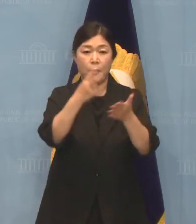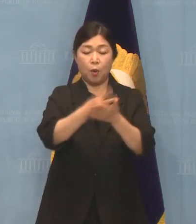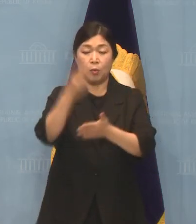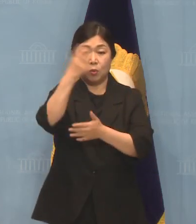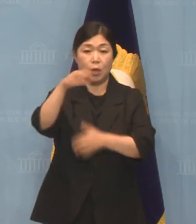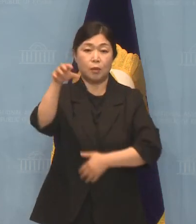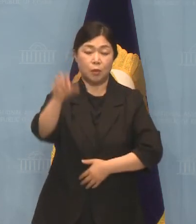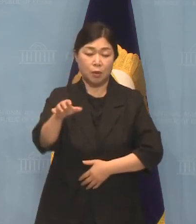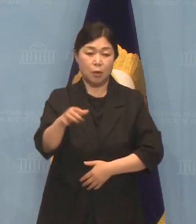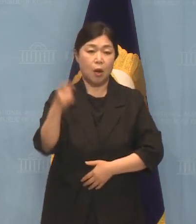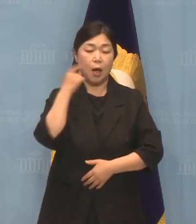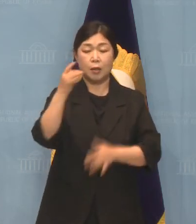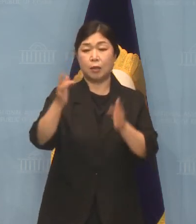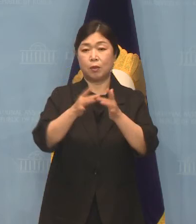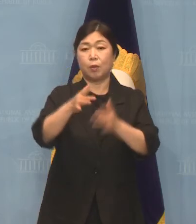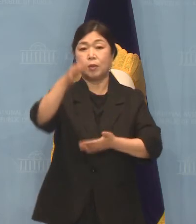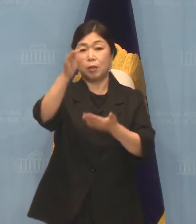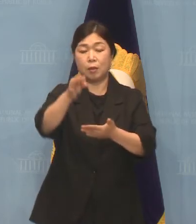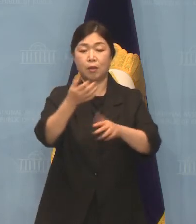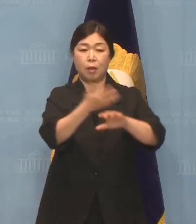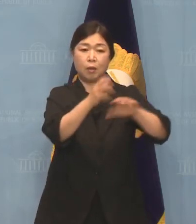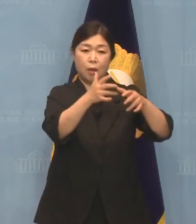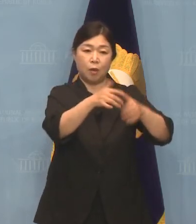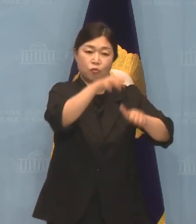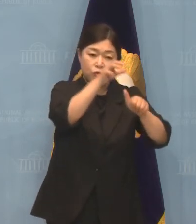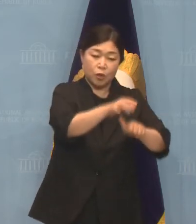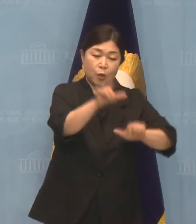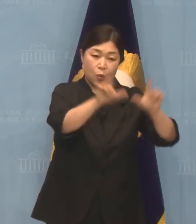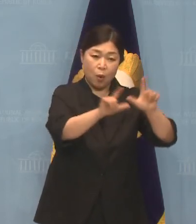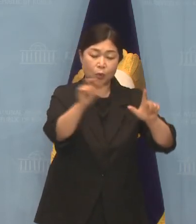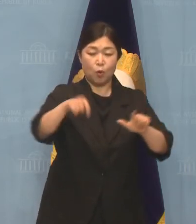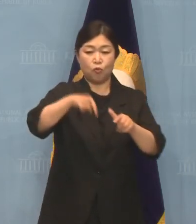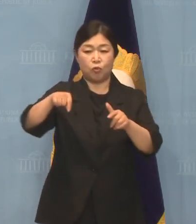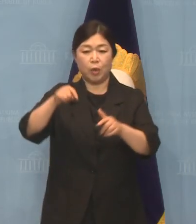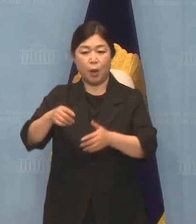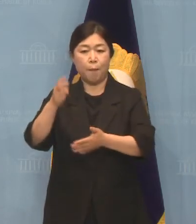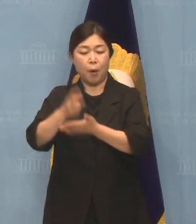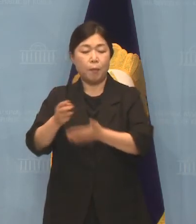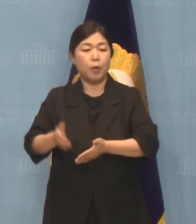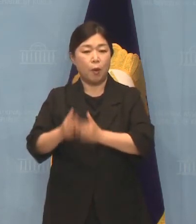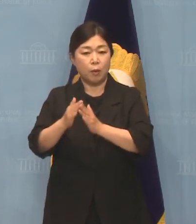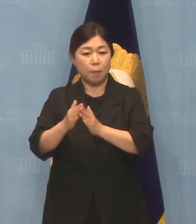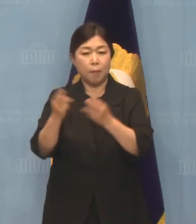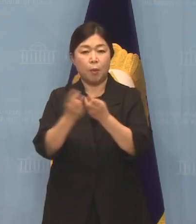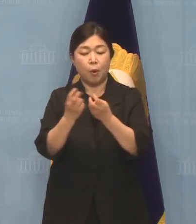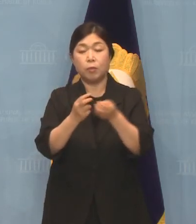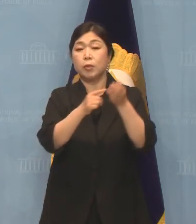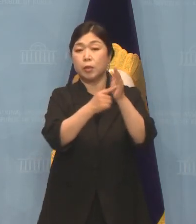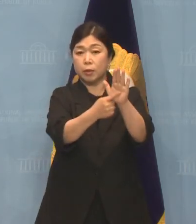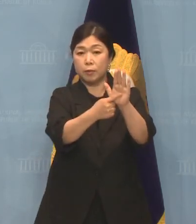입법조사처에서 가상자산 관련 해외 규제 동향 및 국내 입법 방향을 제시할 예정입니다.